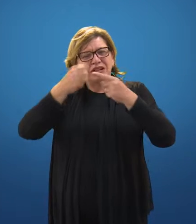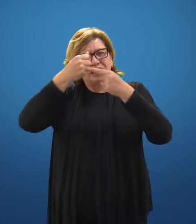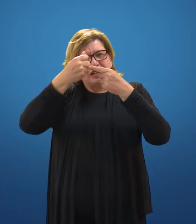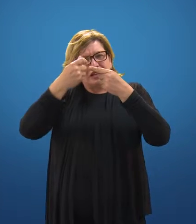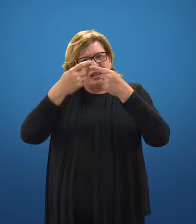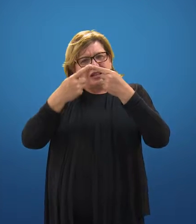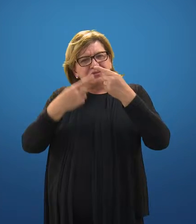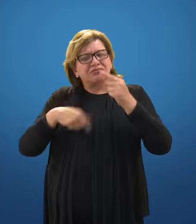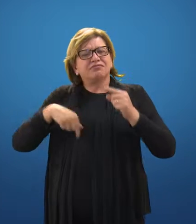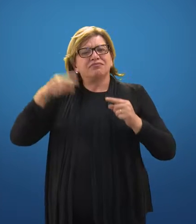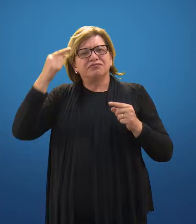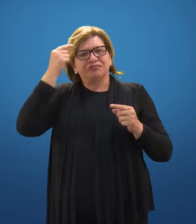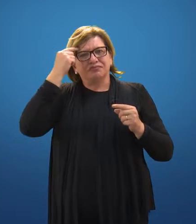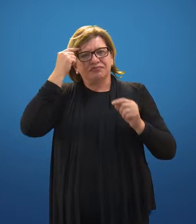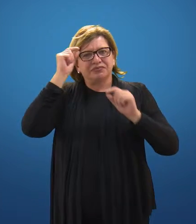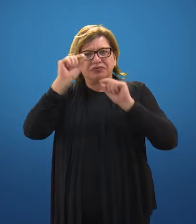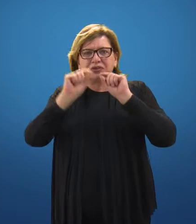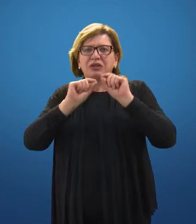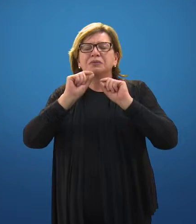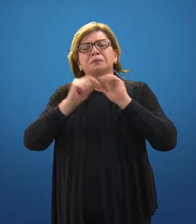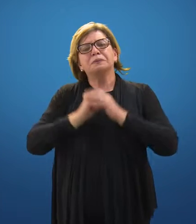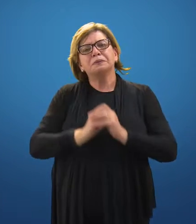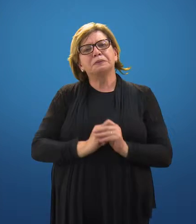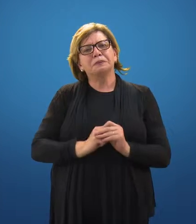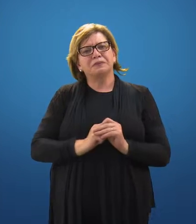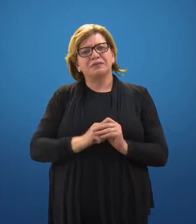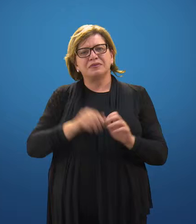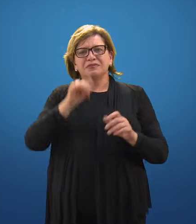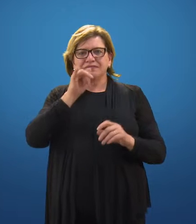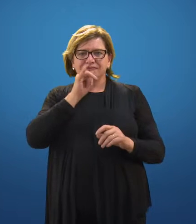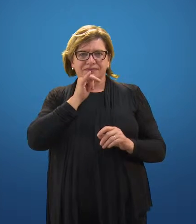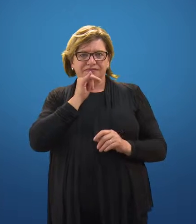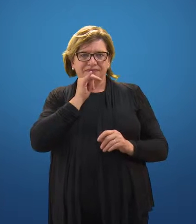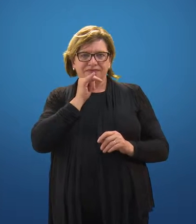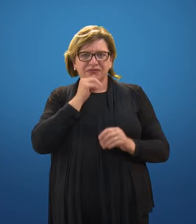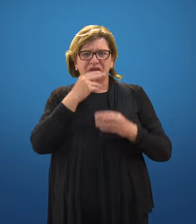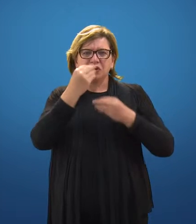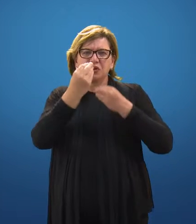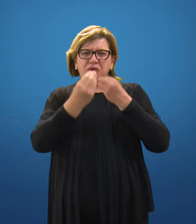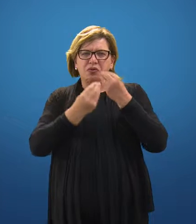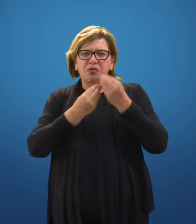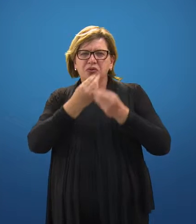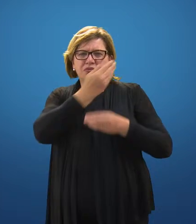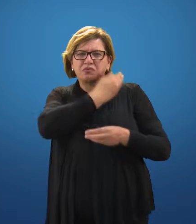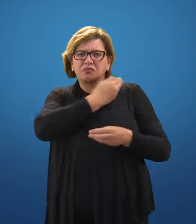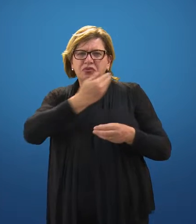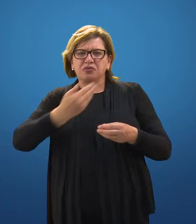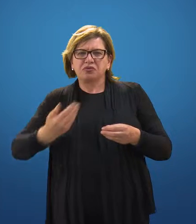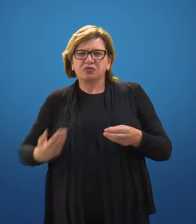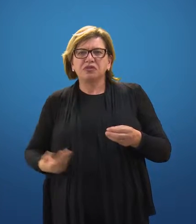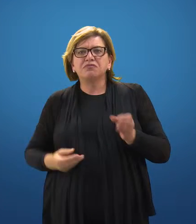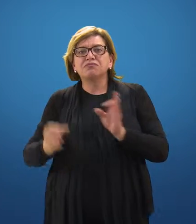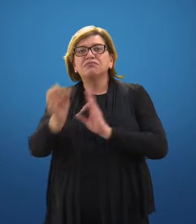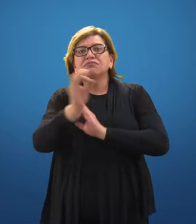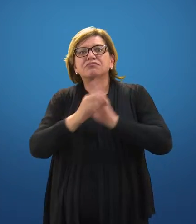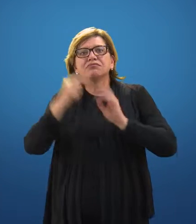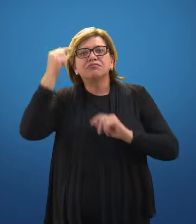aspectos dessa racionalização. Por exemplo, como que o Estado se racionalizou?